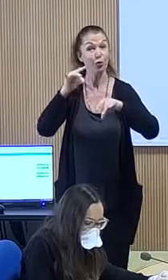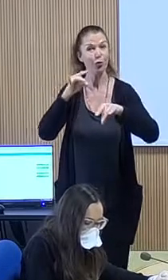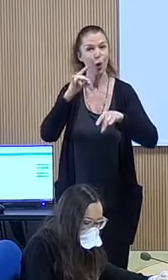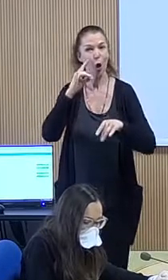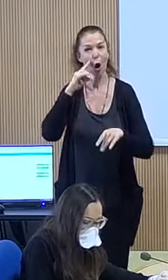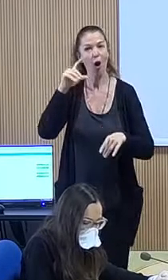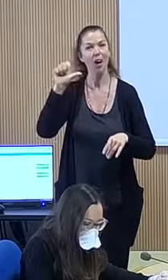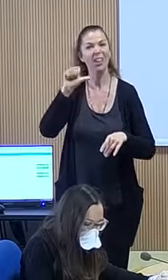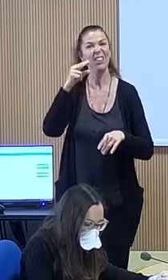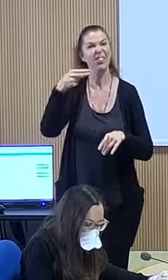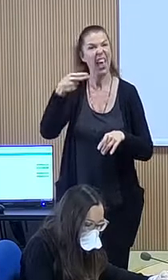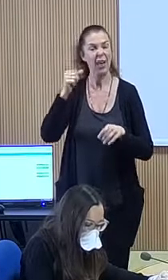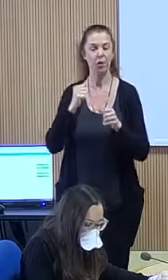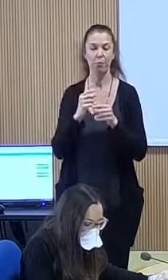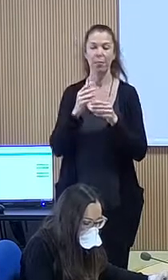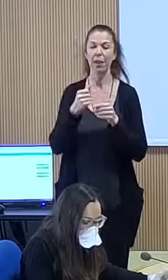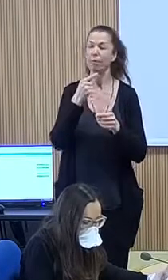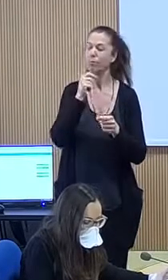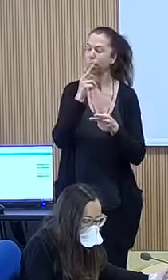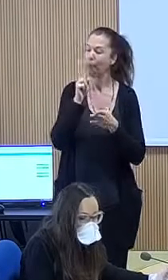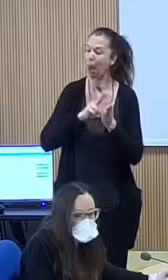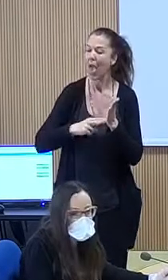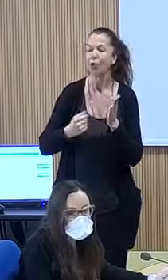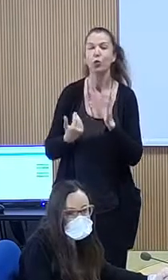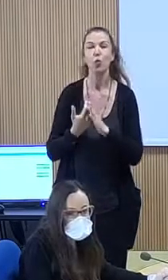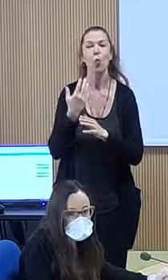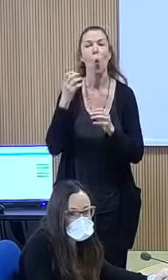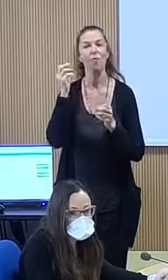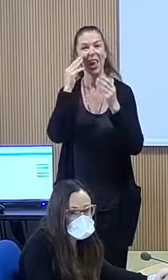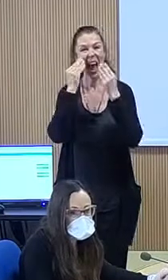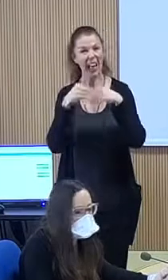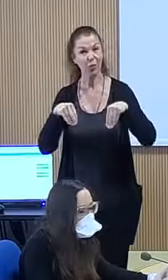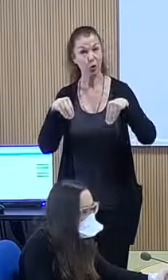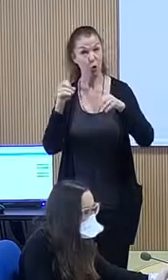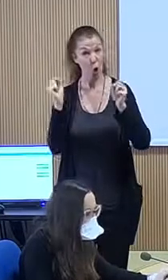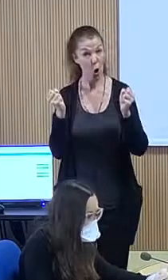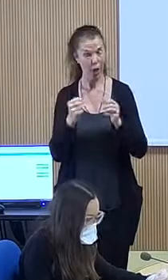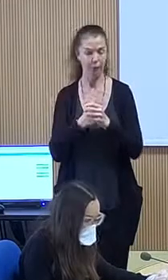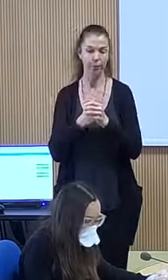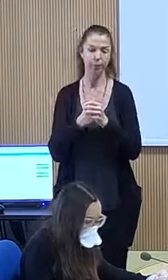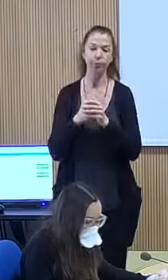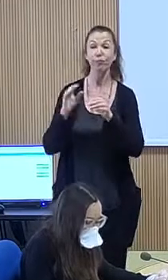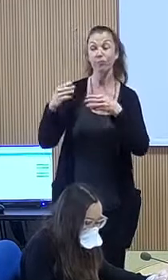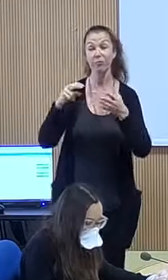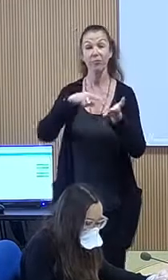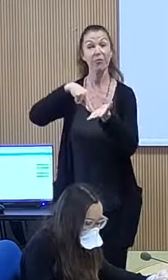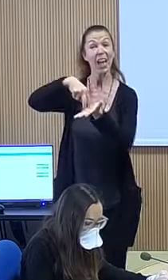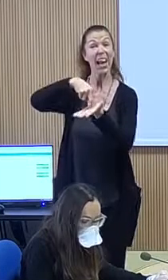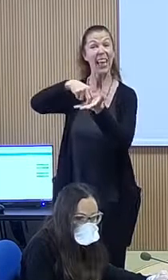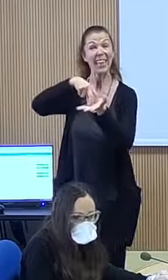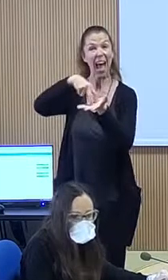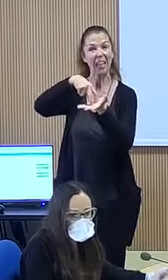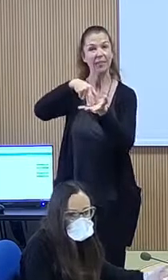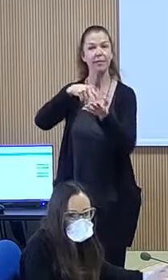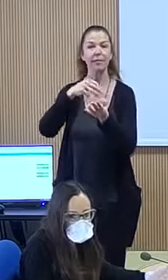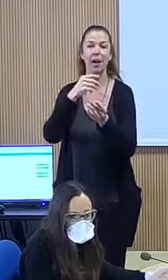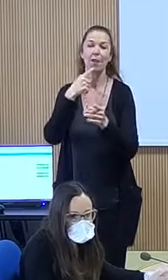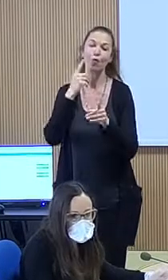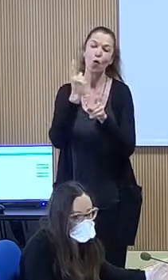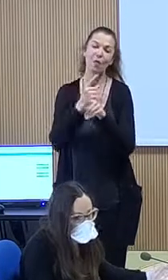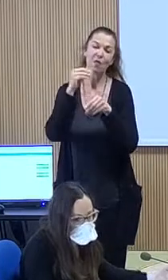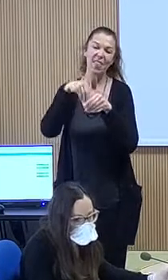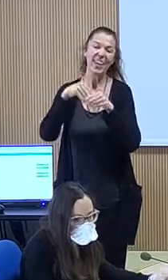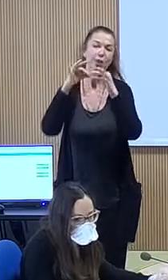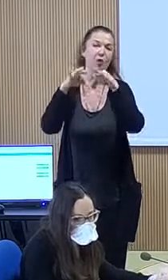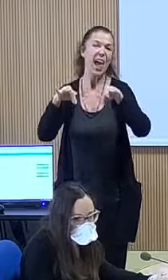attori oppure gli spettacoli di danza che avrebbero dovuto essere realizzati al camploy e quindi non so non sono